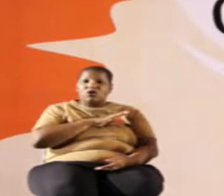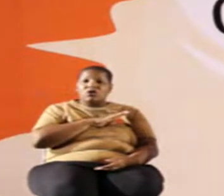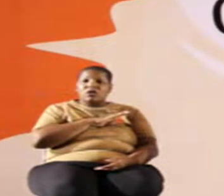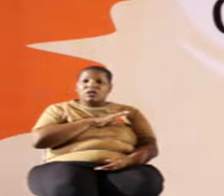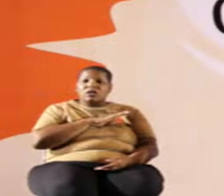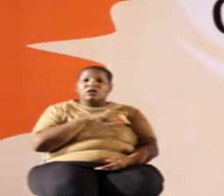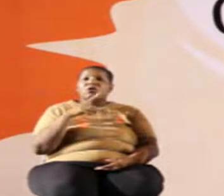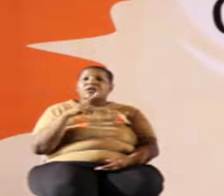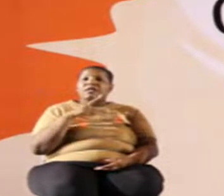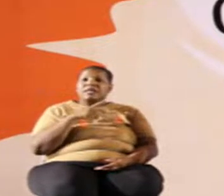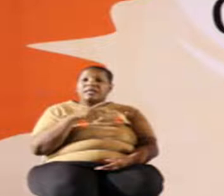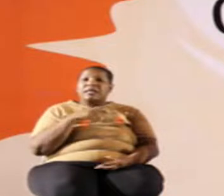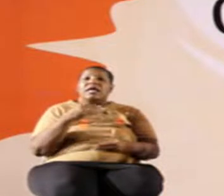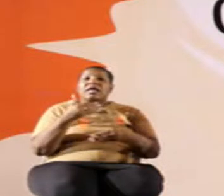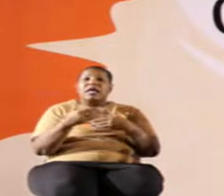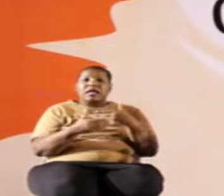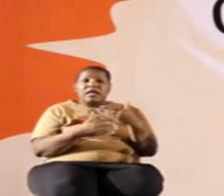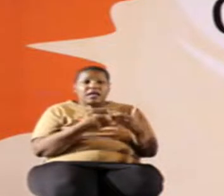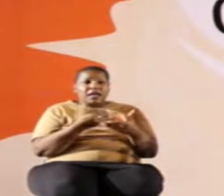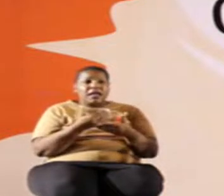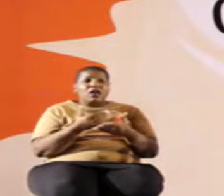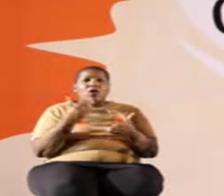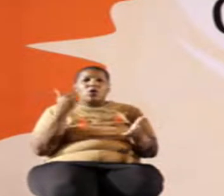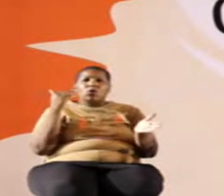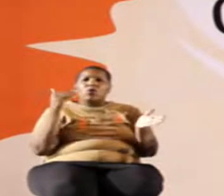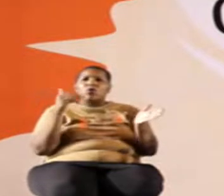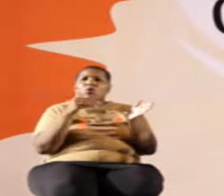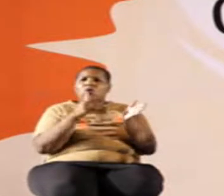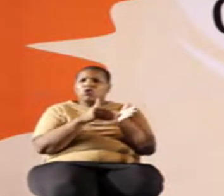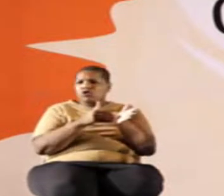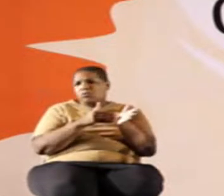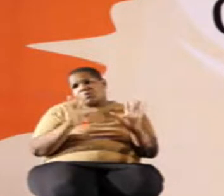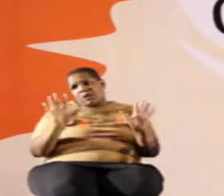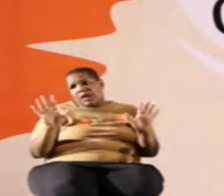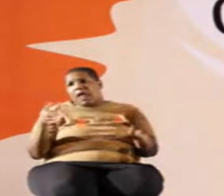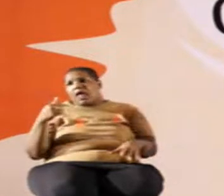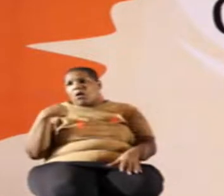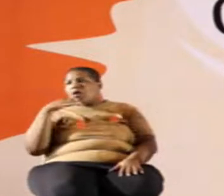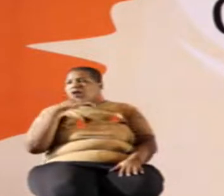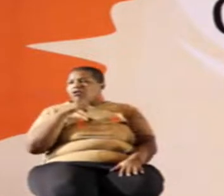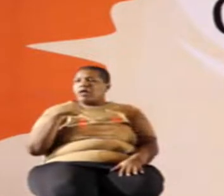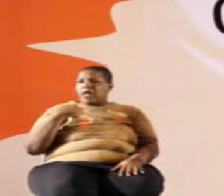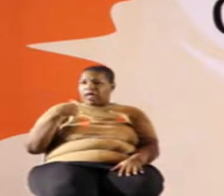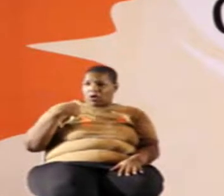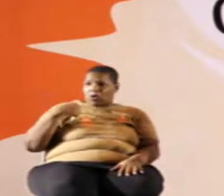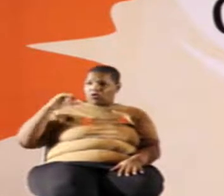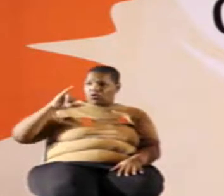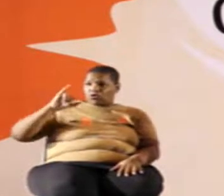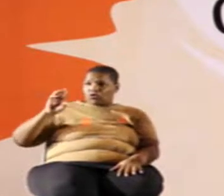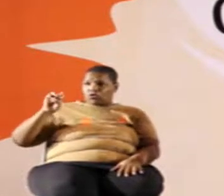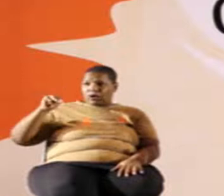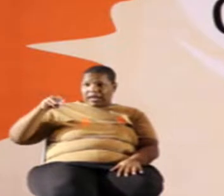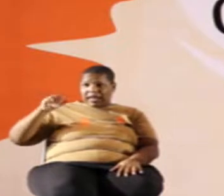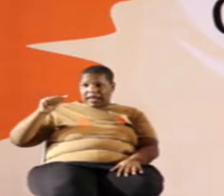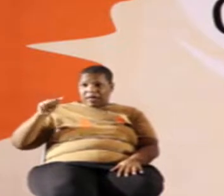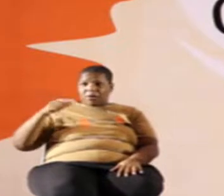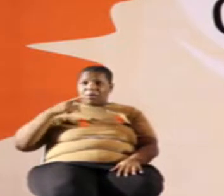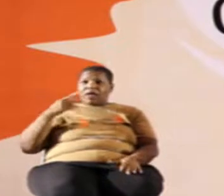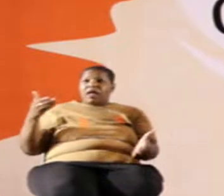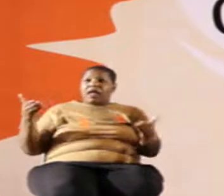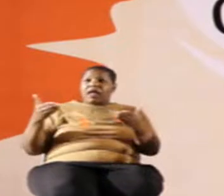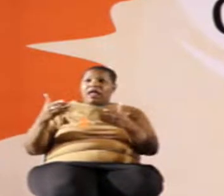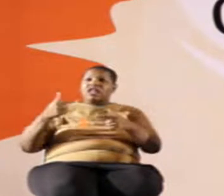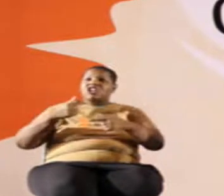tem sido essas últimas quadras. Assim, eu acho que eu e Jurema compomos uma